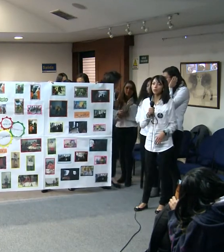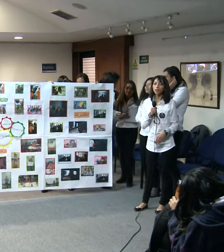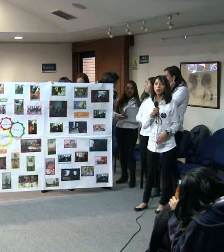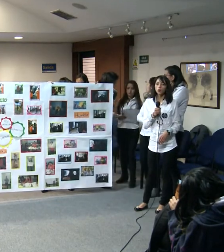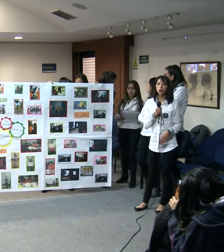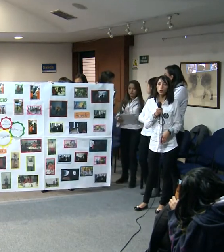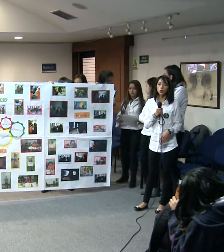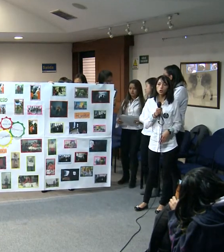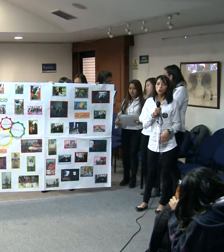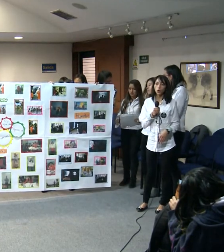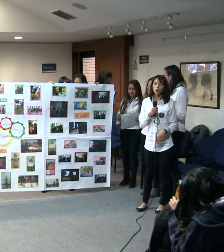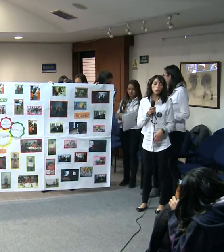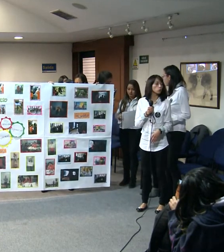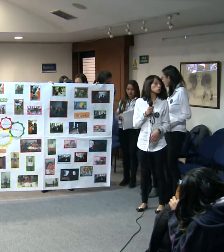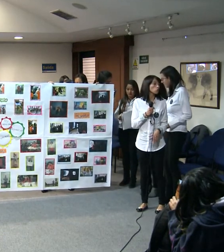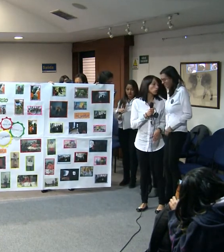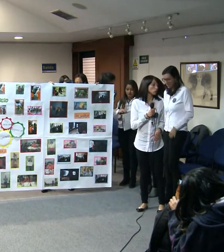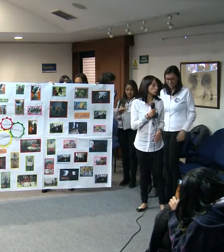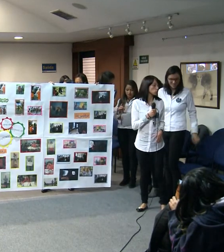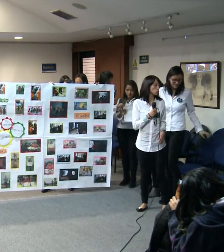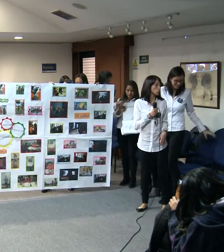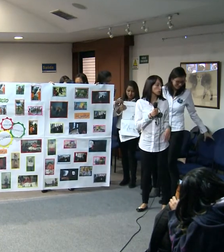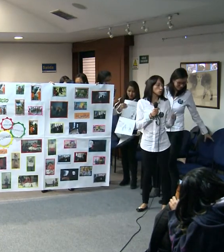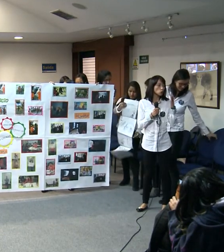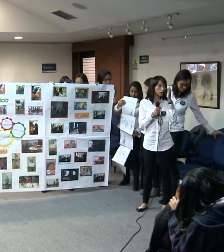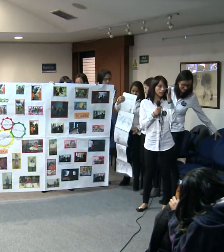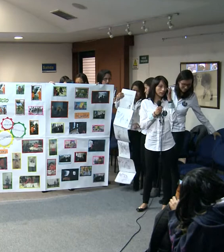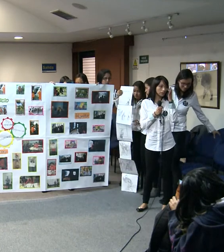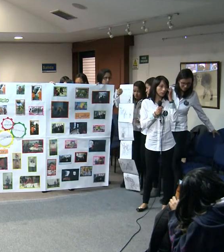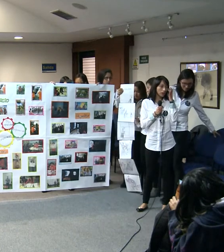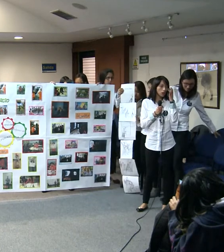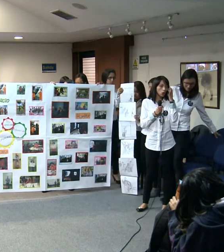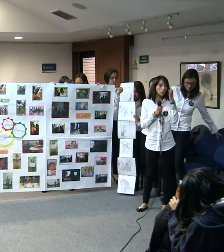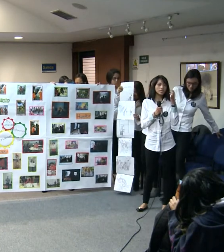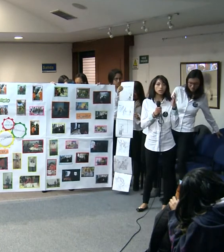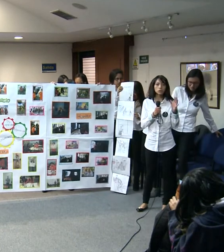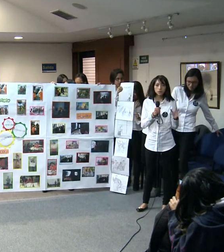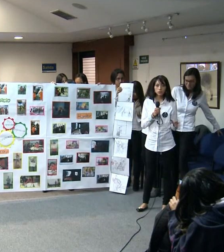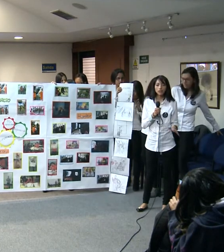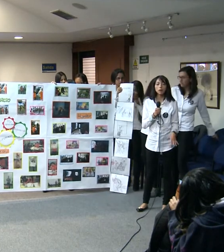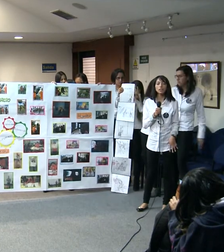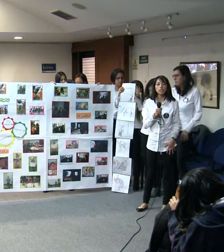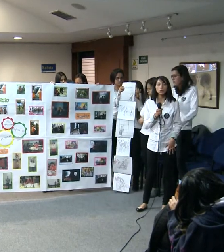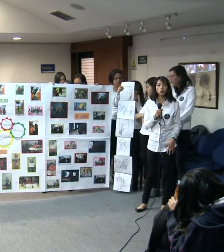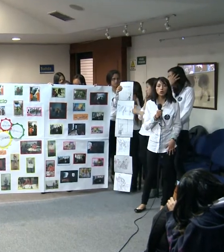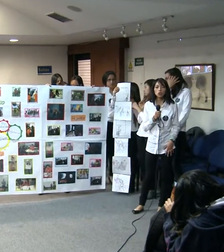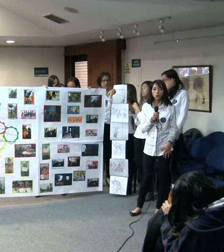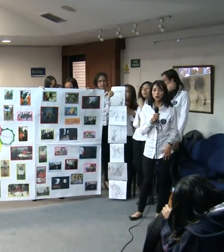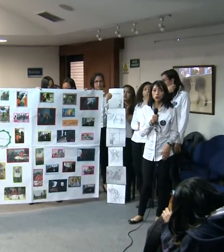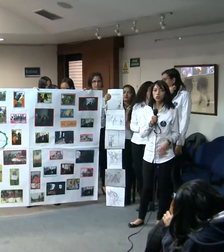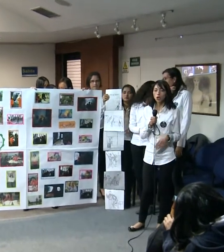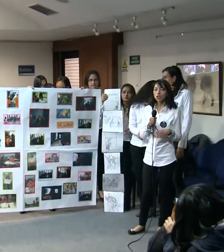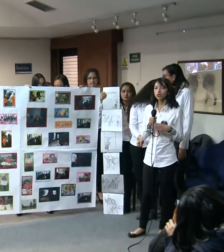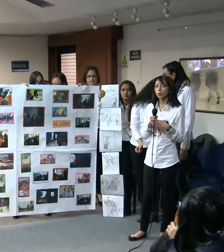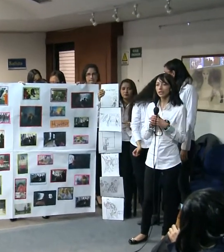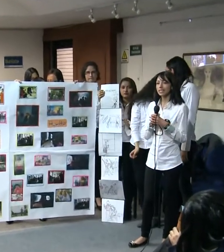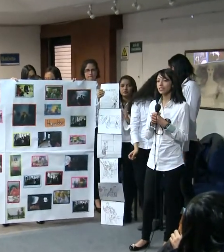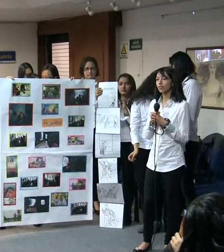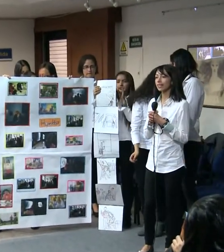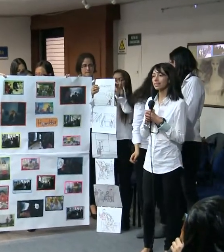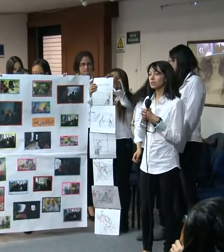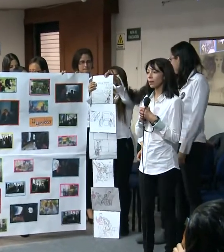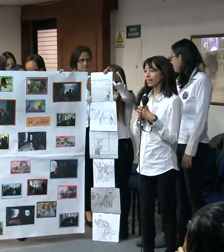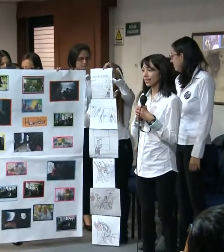barreras, con los funcionarios estuvimos conversando específicamente en uno de los encuentros sobre